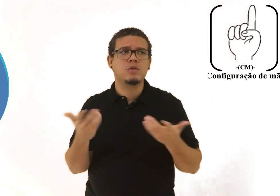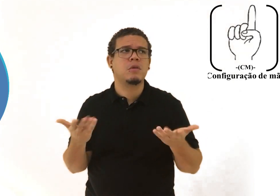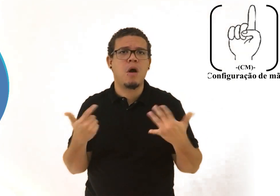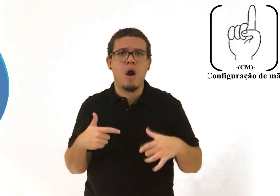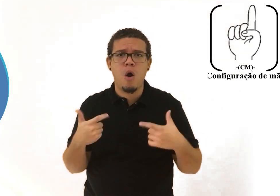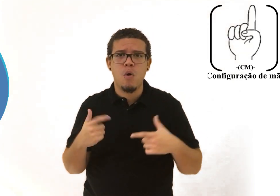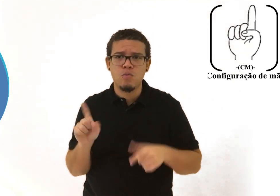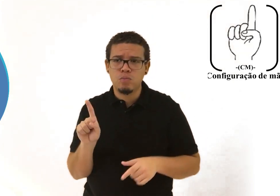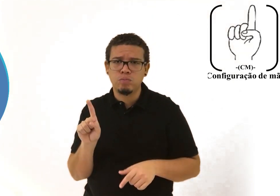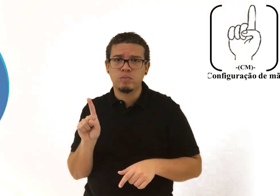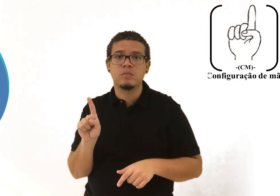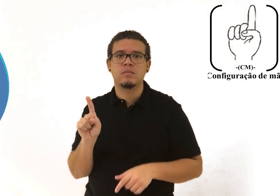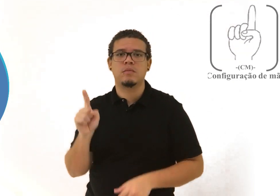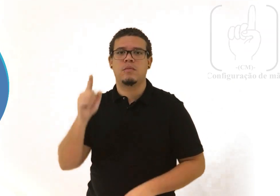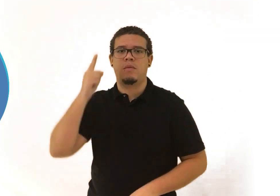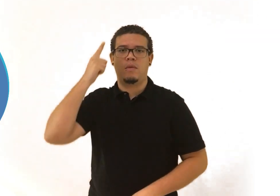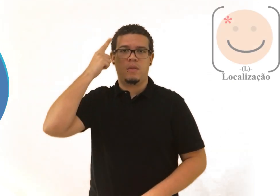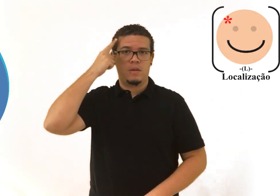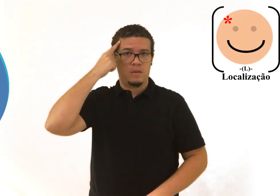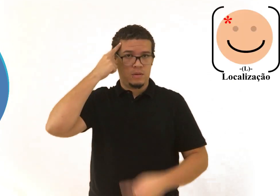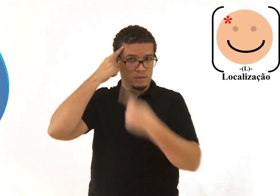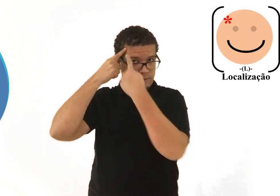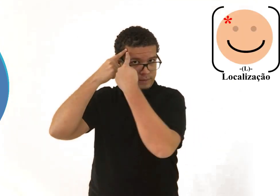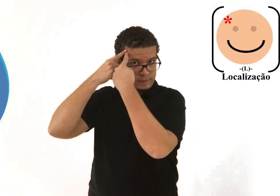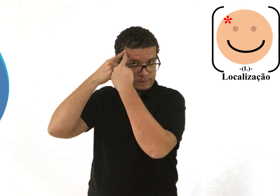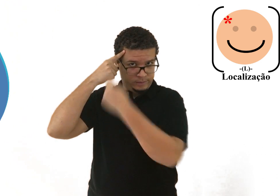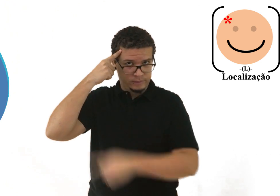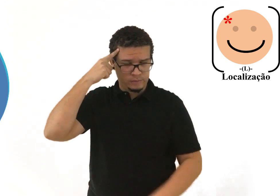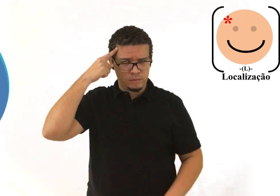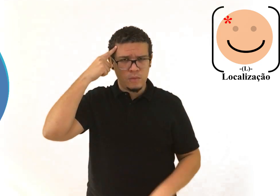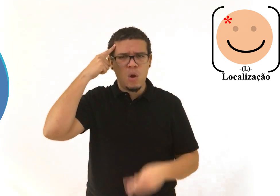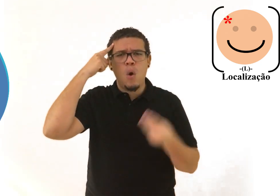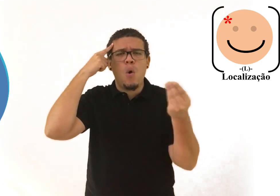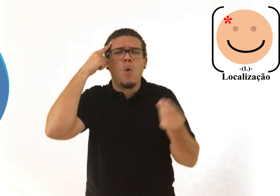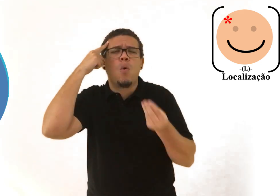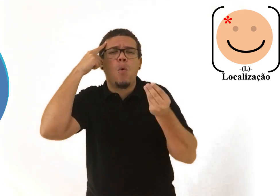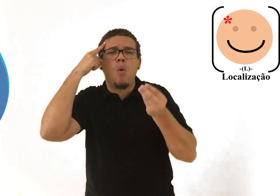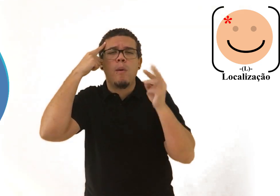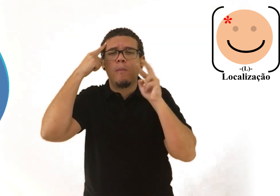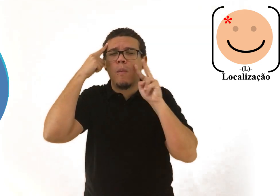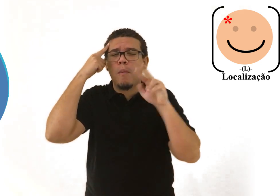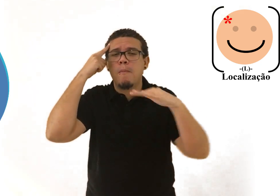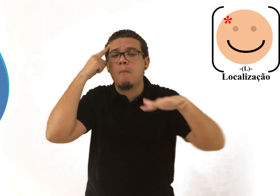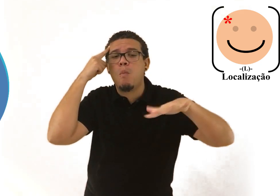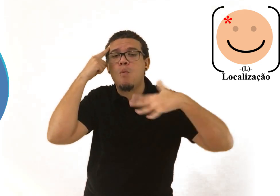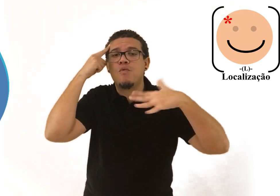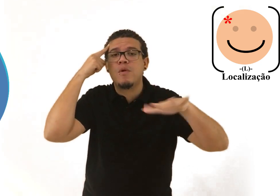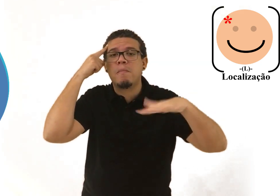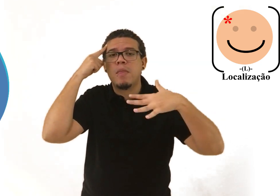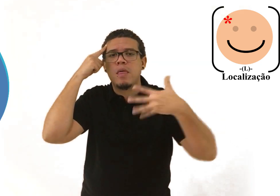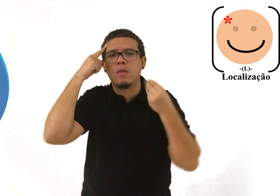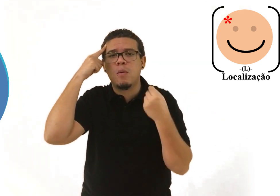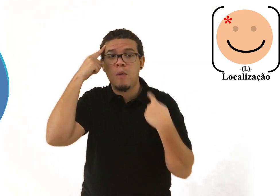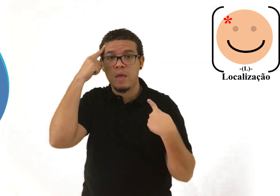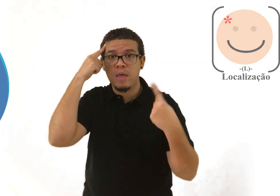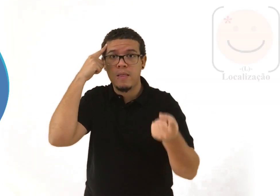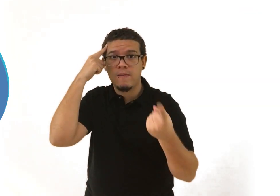daqui é a configuração de mão. Aonde que eu vou produzir? Qual é a localização? Aqui, no cantinho da testa. Qual